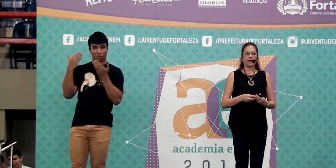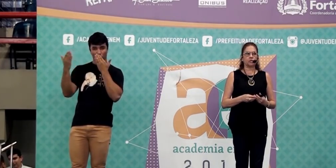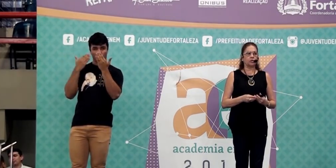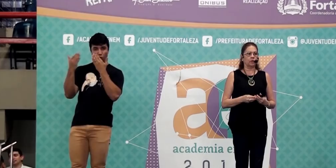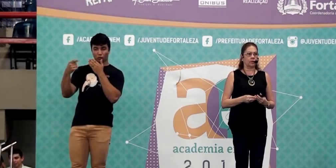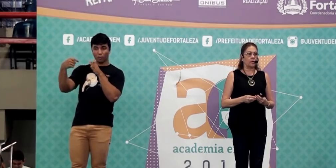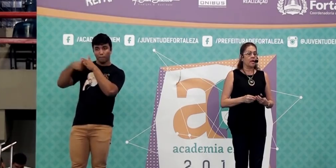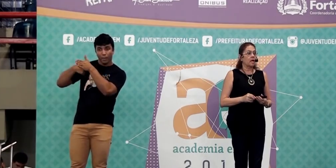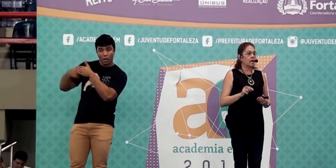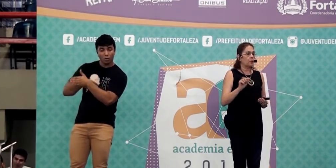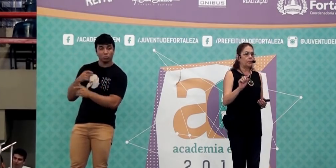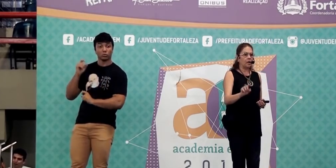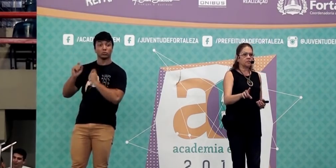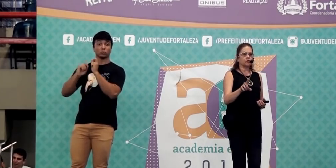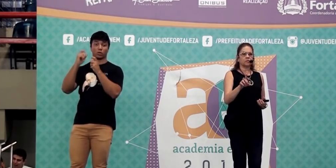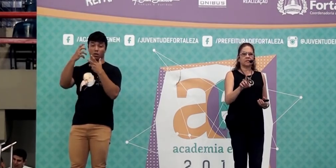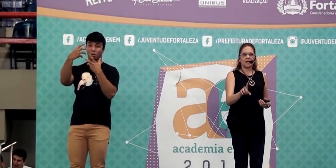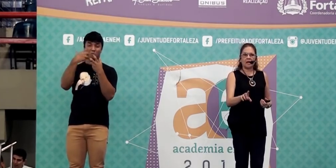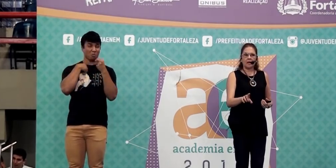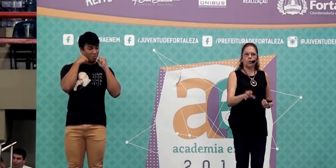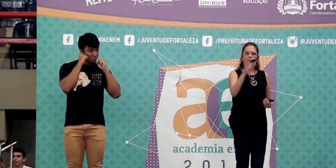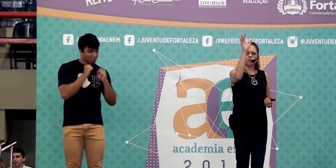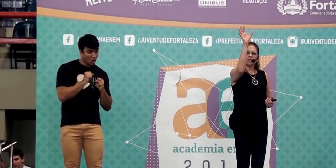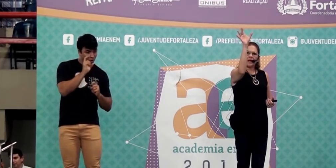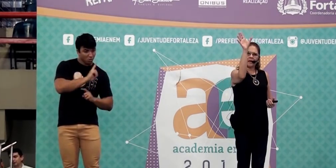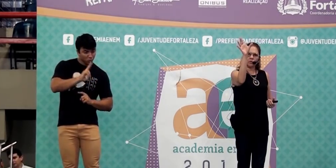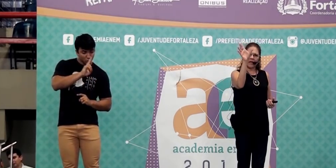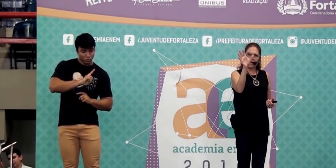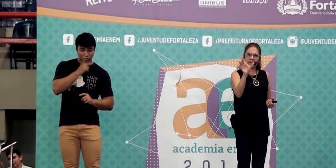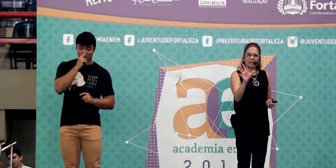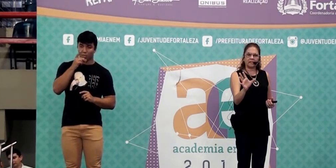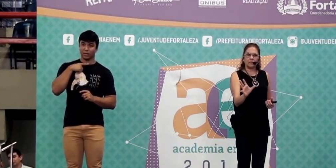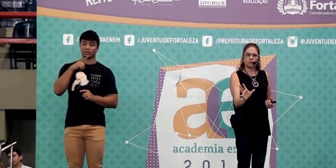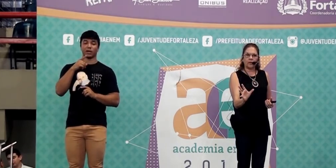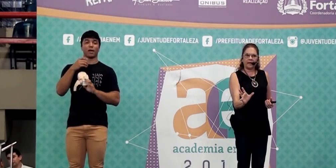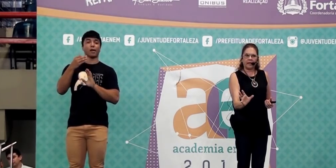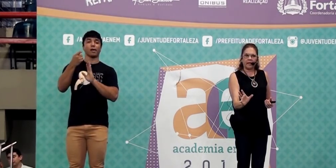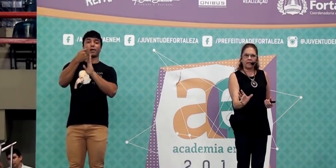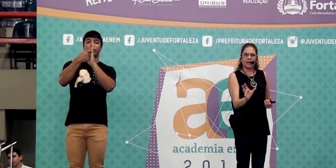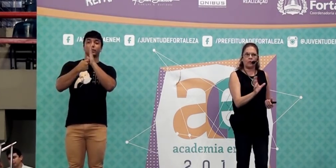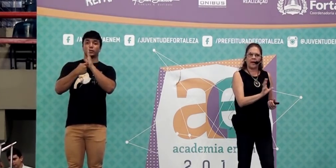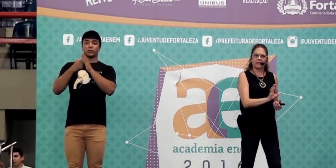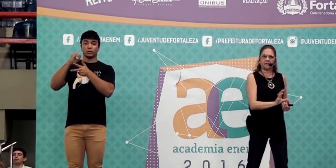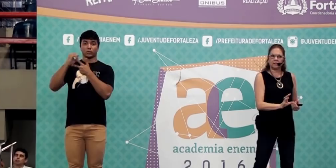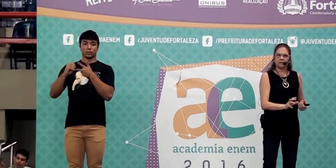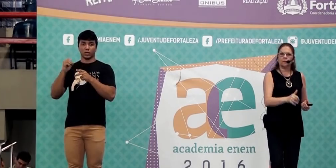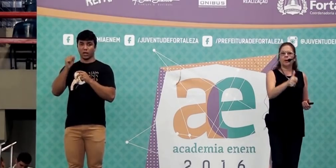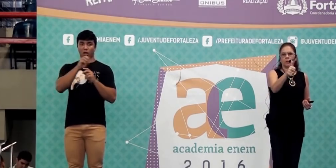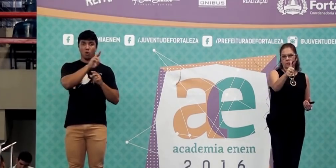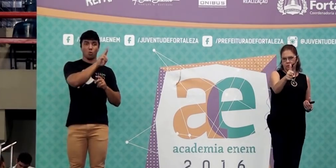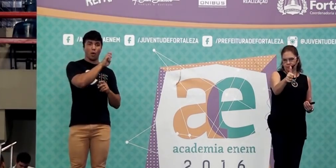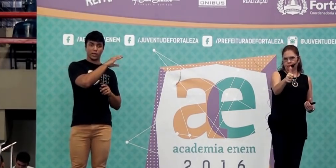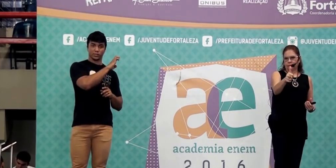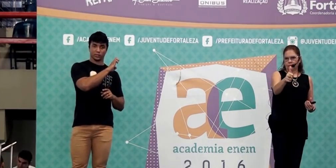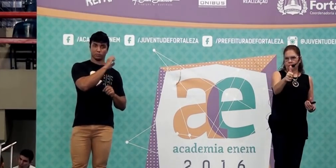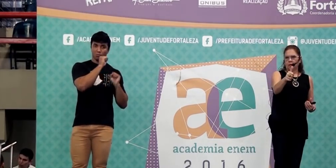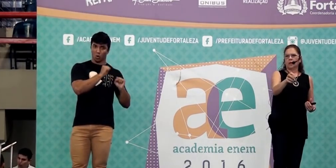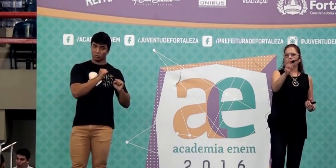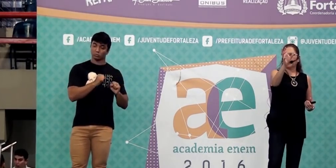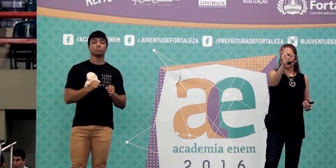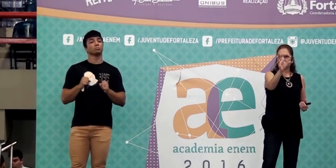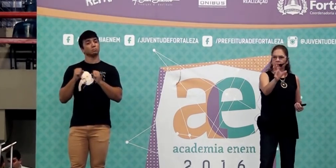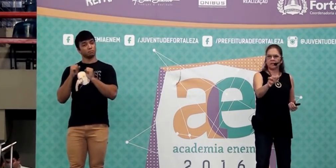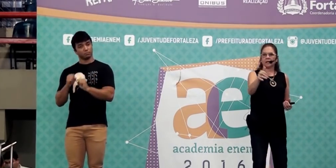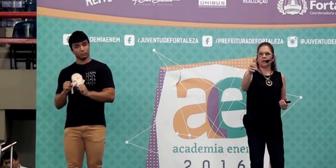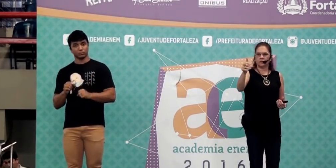outra, me questionam. Eu posso usar o modelo da redação do Enem na UES? Pode.